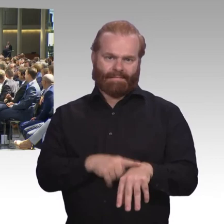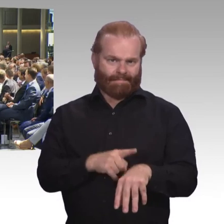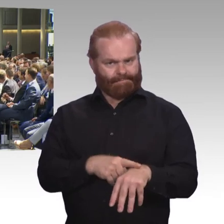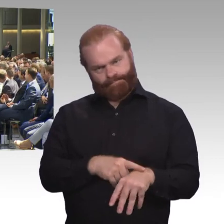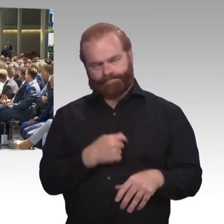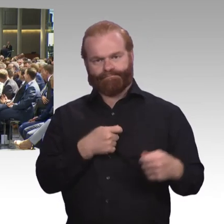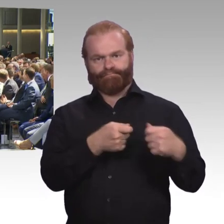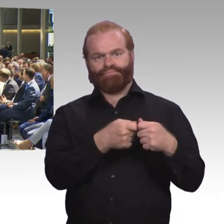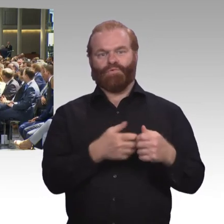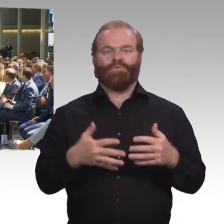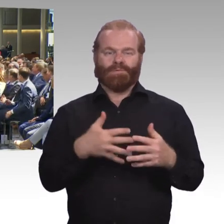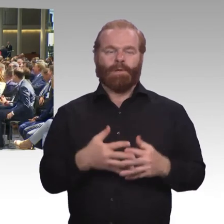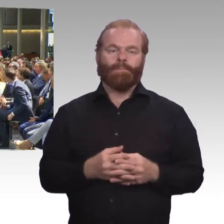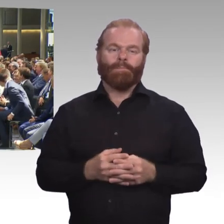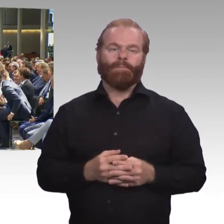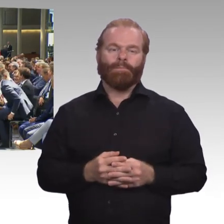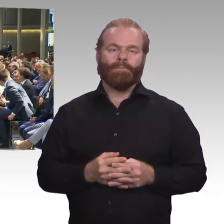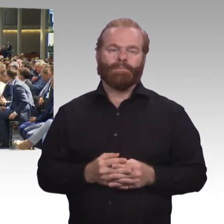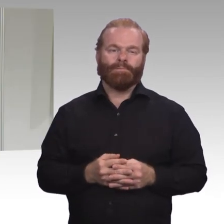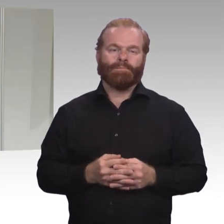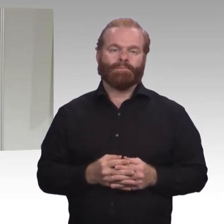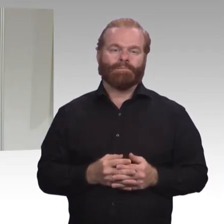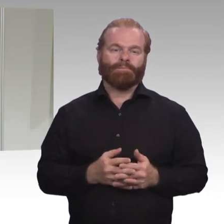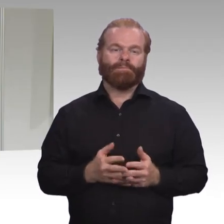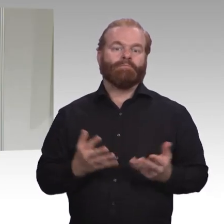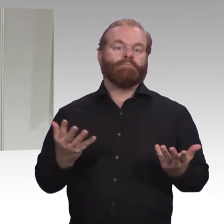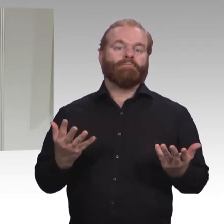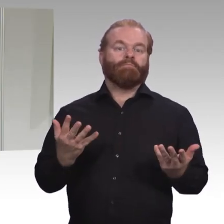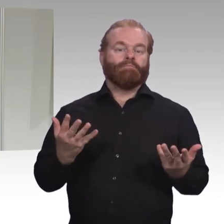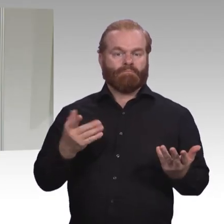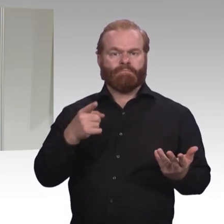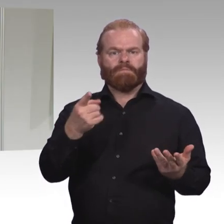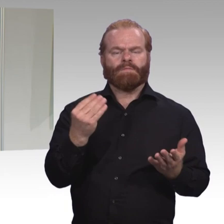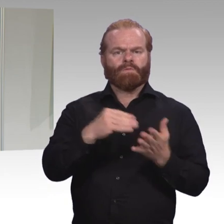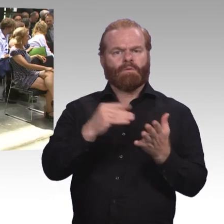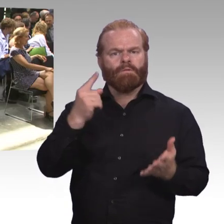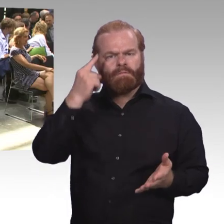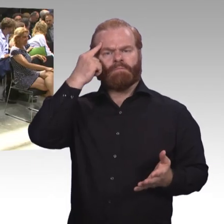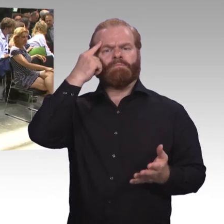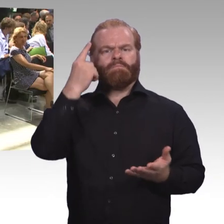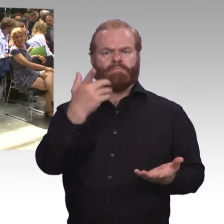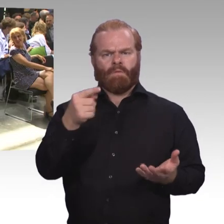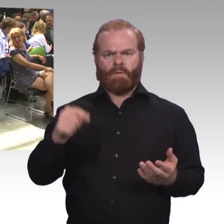Herr Mützenich. Ja, Herr Müntefering hätte das wahrscheinlich nicht gesagt. Herr Mützenich.